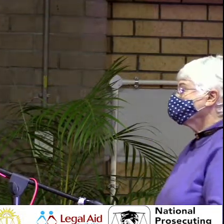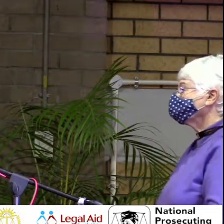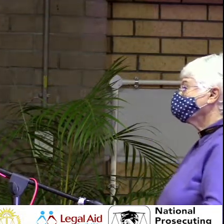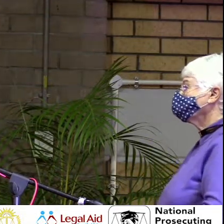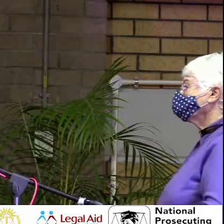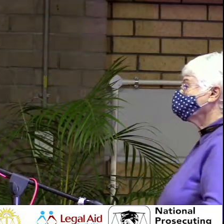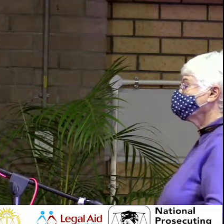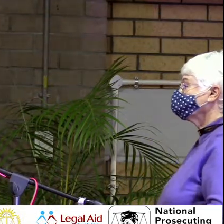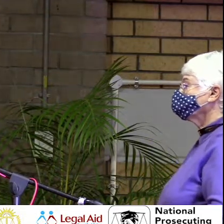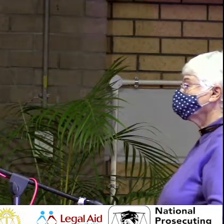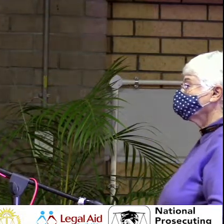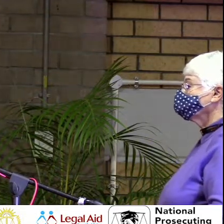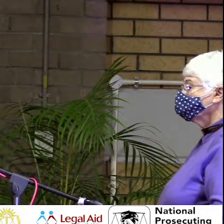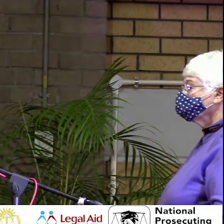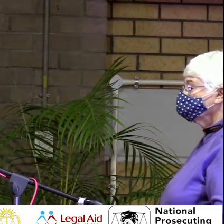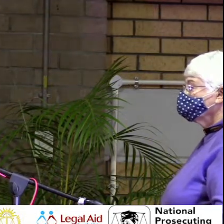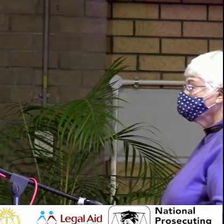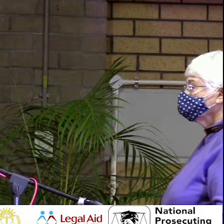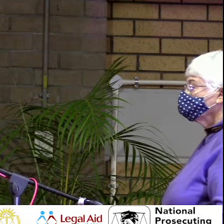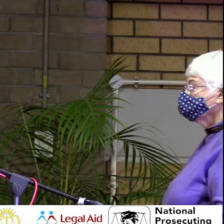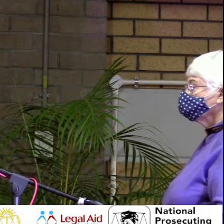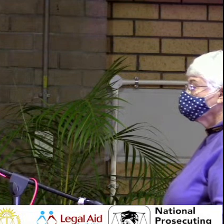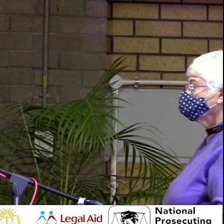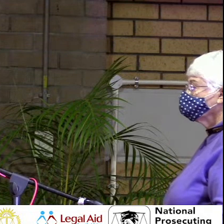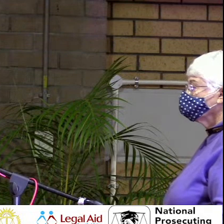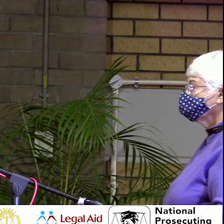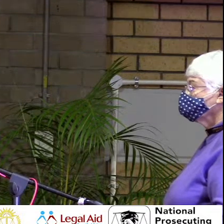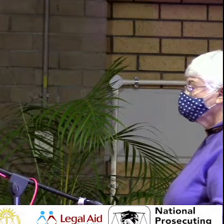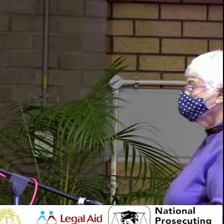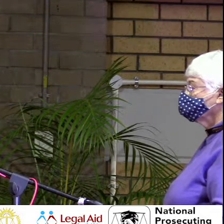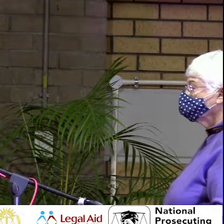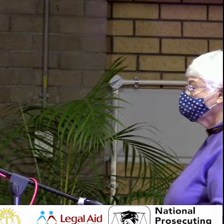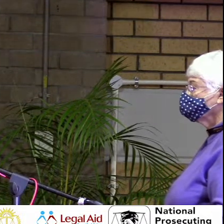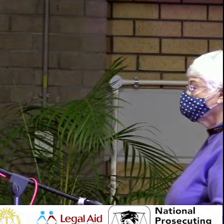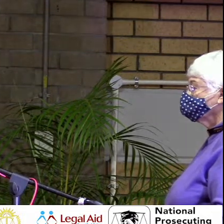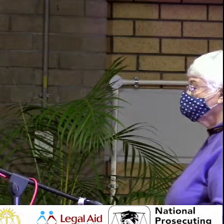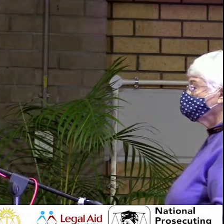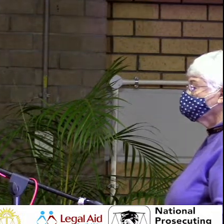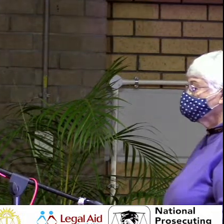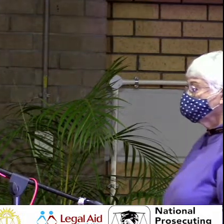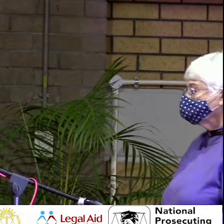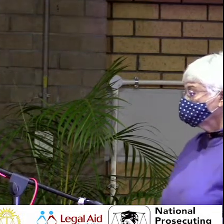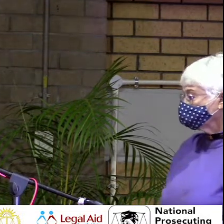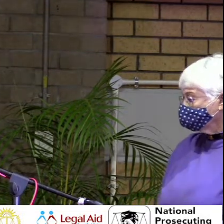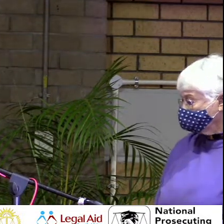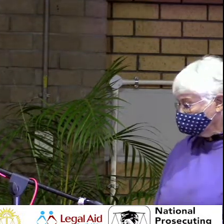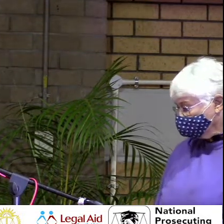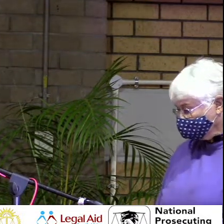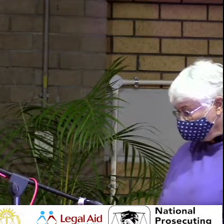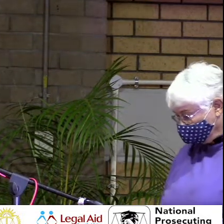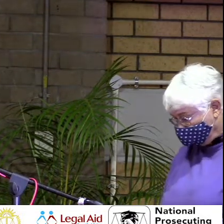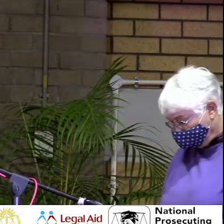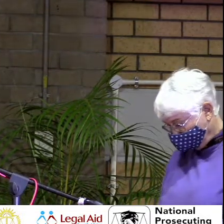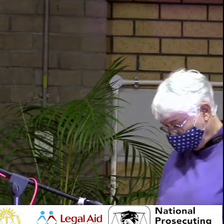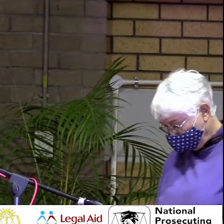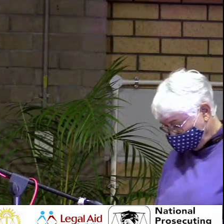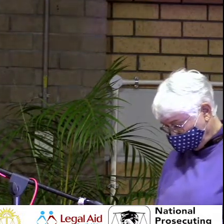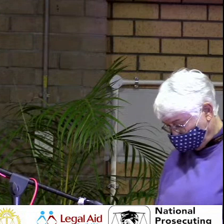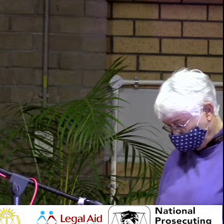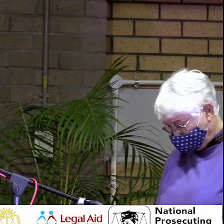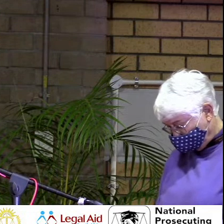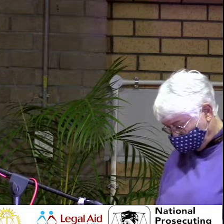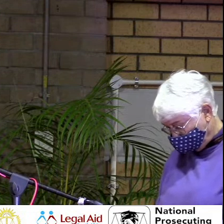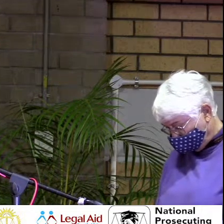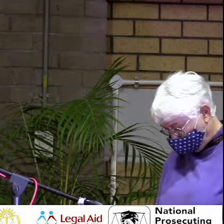eDelft kuphela kodwa kwilizwe liphelele. Isithi ke baninzi